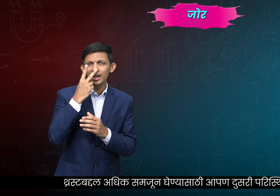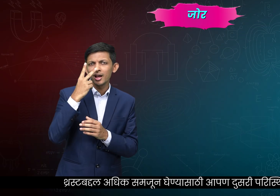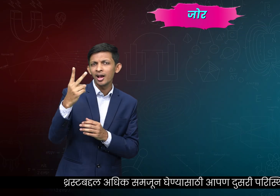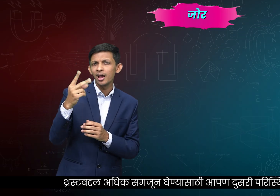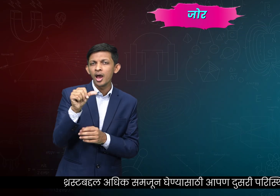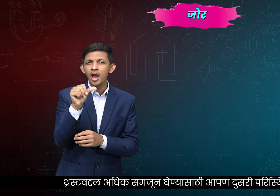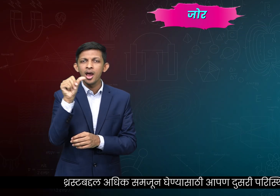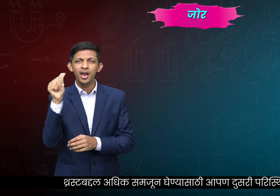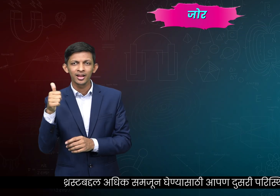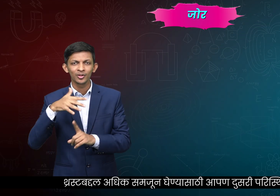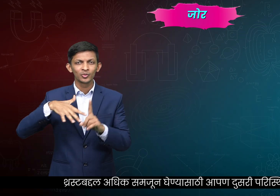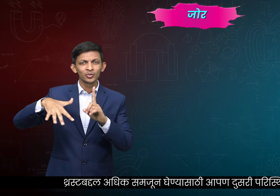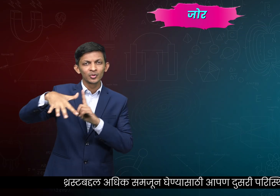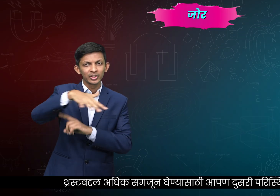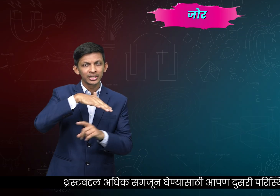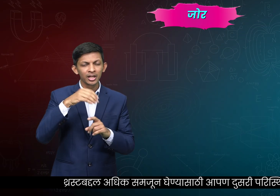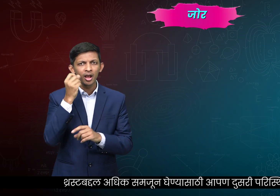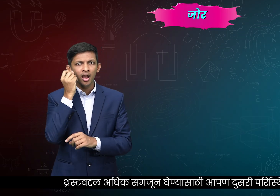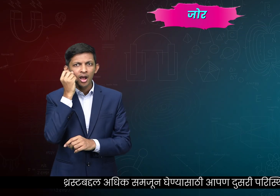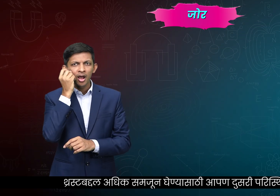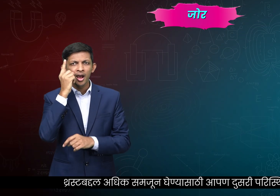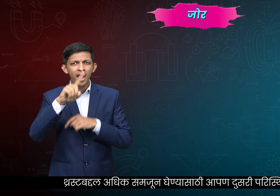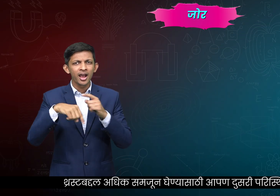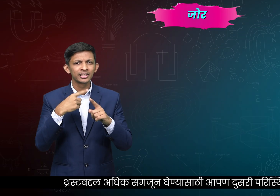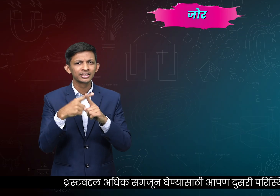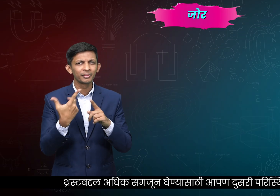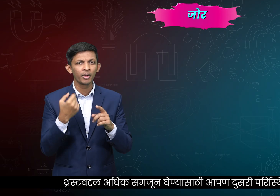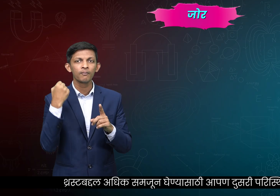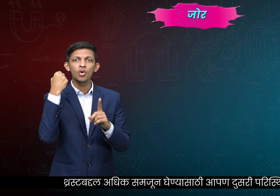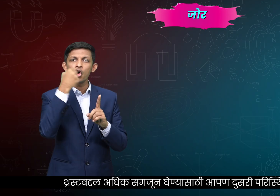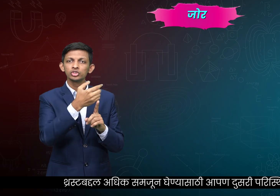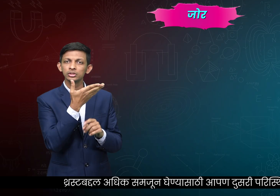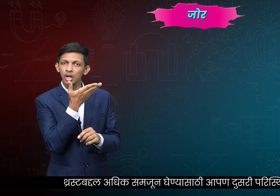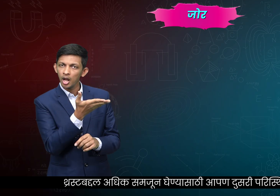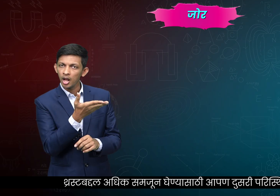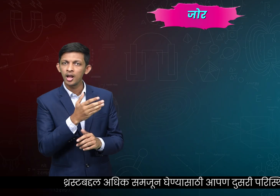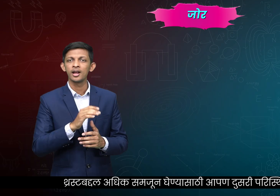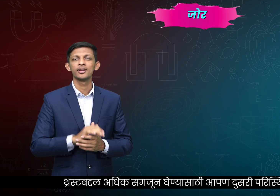अधिक समजून घेण्यासाठी आपण दुसरी परिस्थिती पाहू.